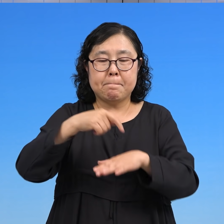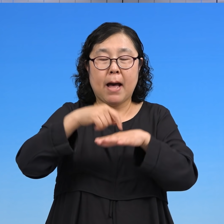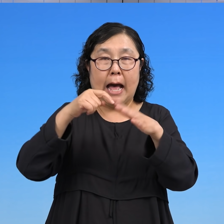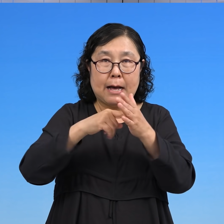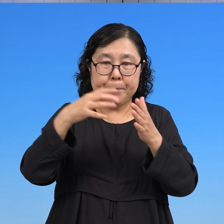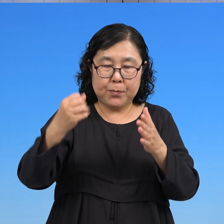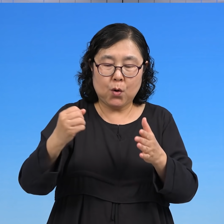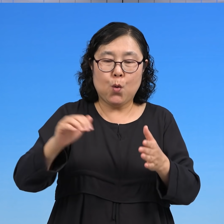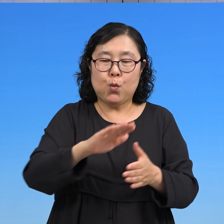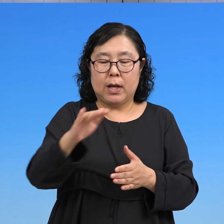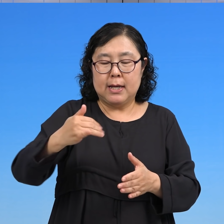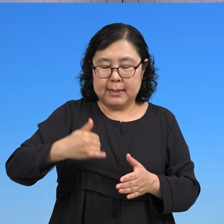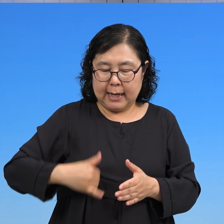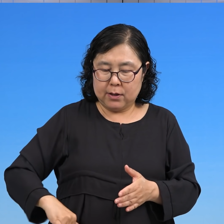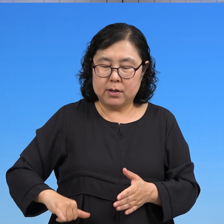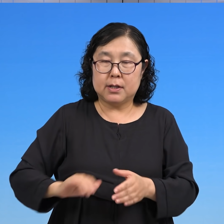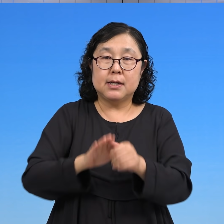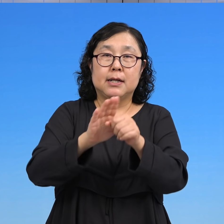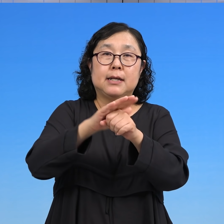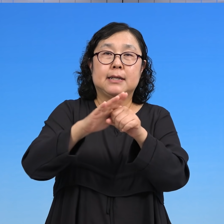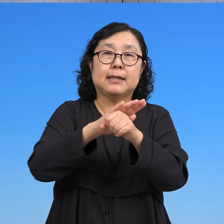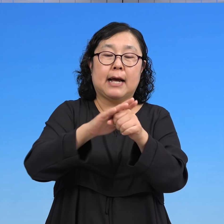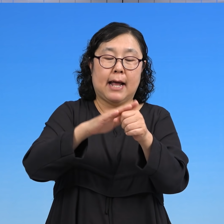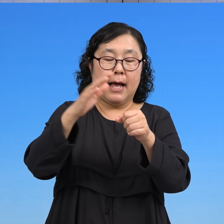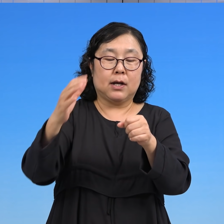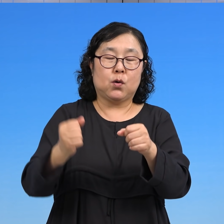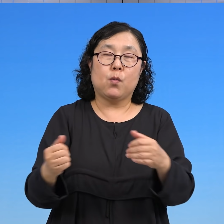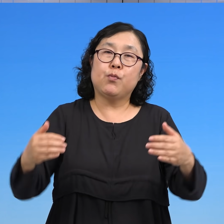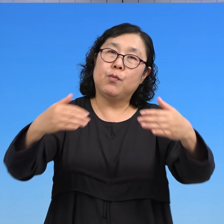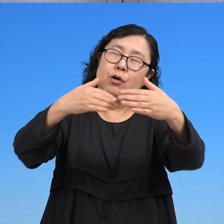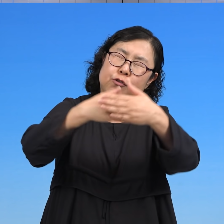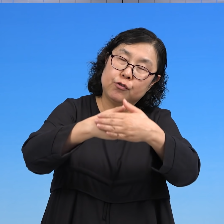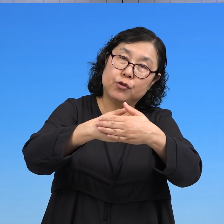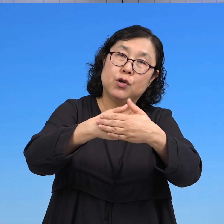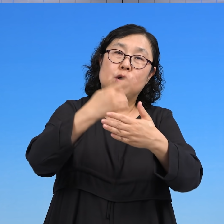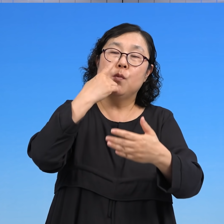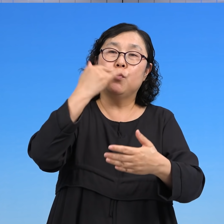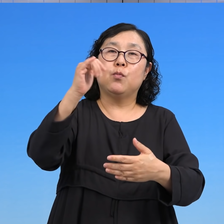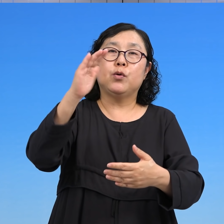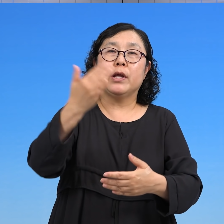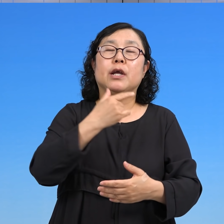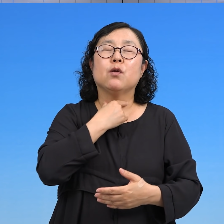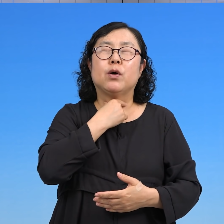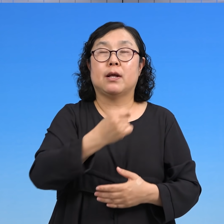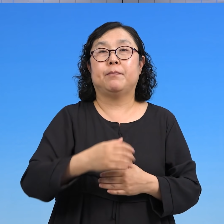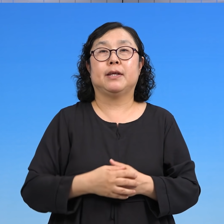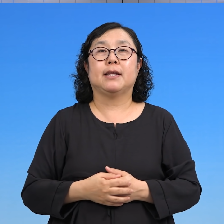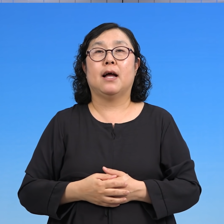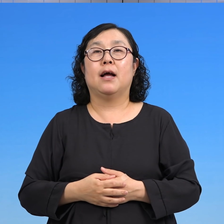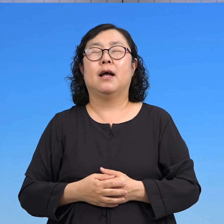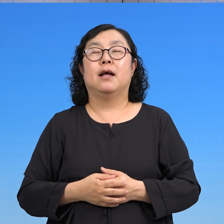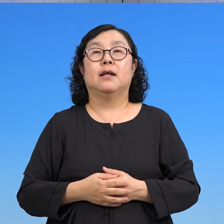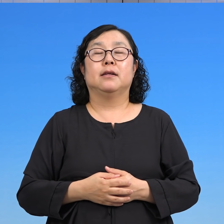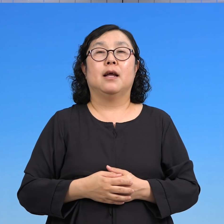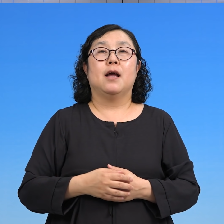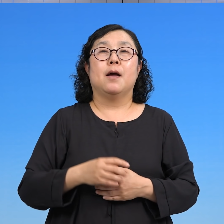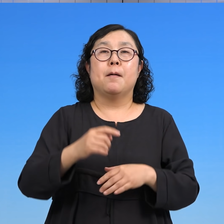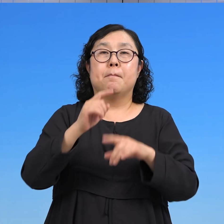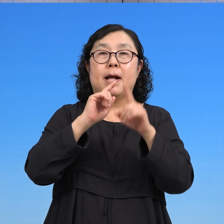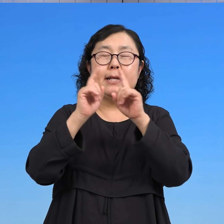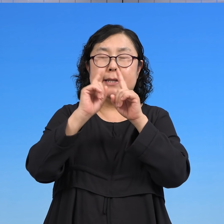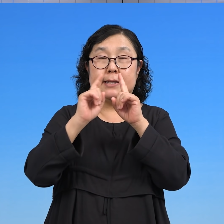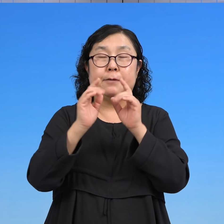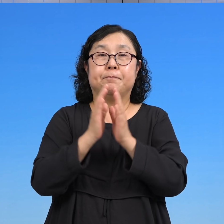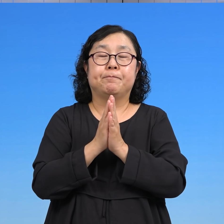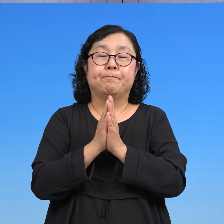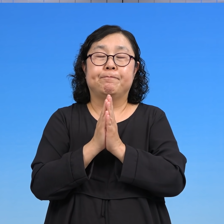우리 자녀들을 사랑으로 품어주는 그런 부모 되기를 원합니다. 오늘 말씀의 내용을 담고 있는